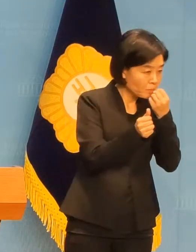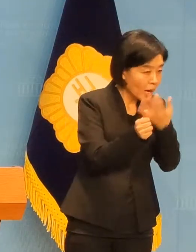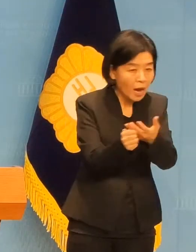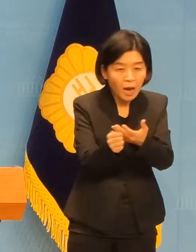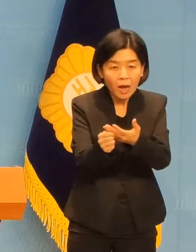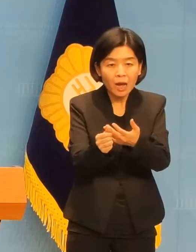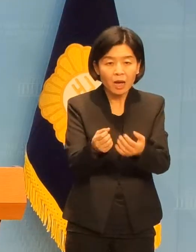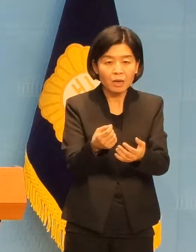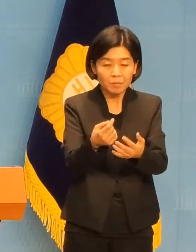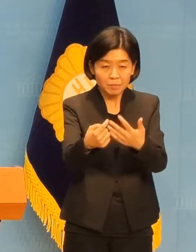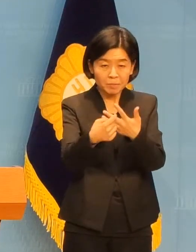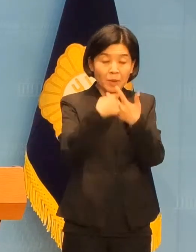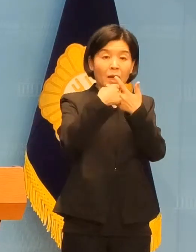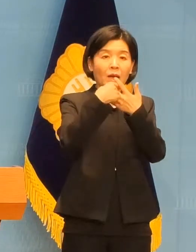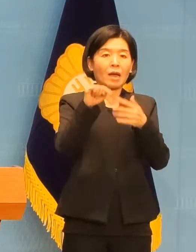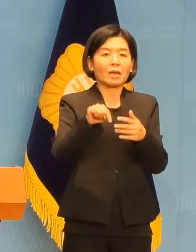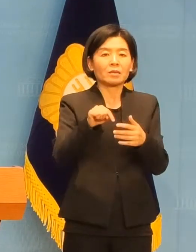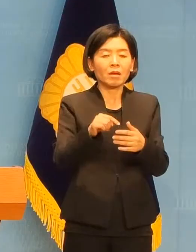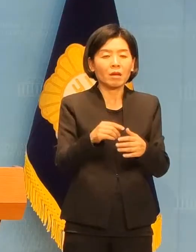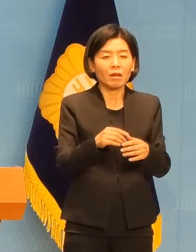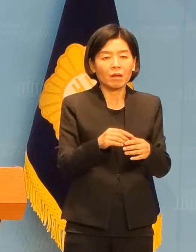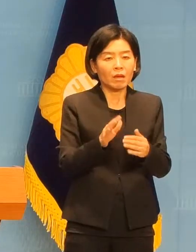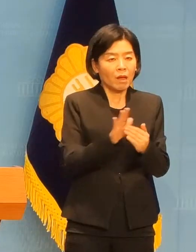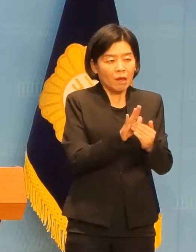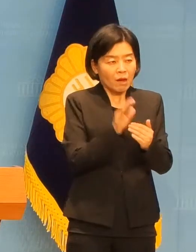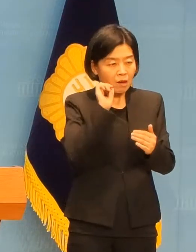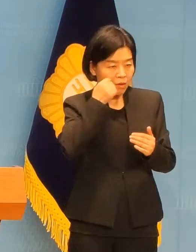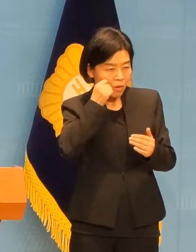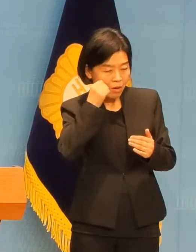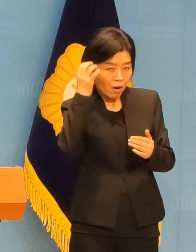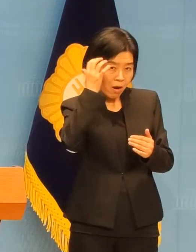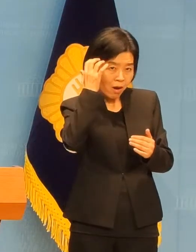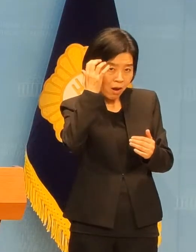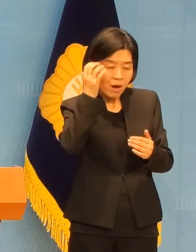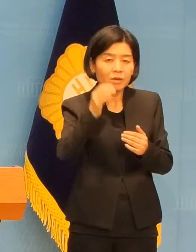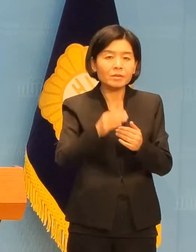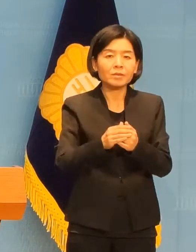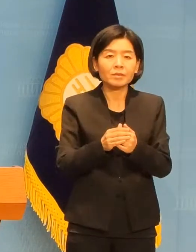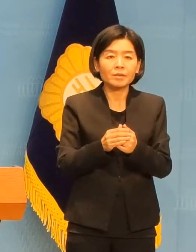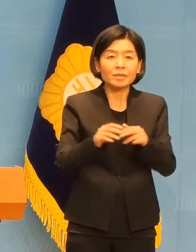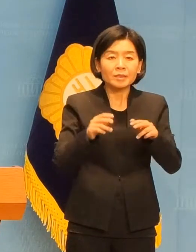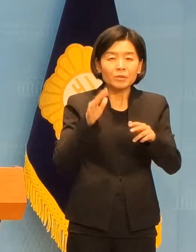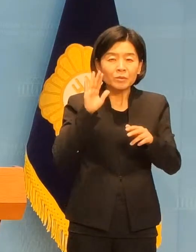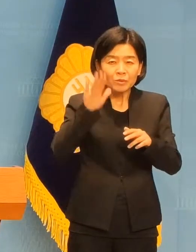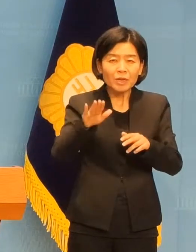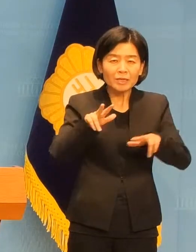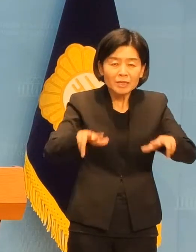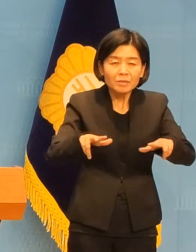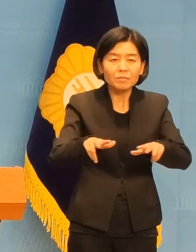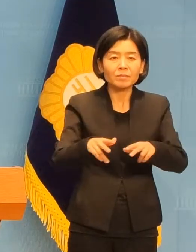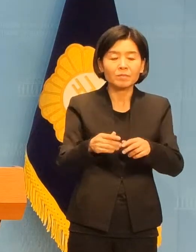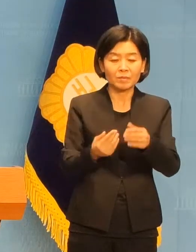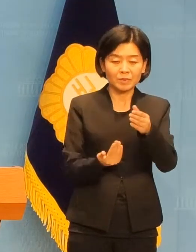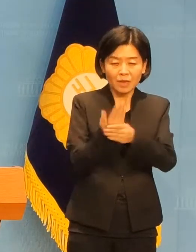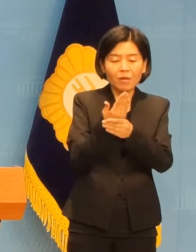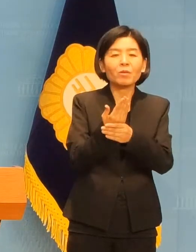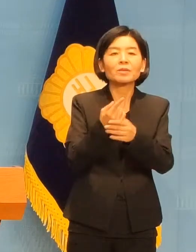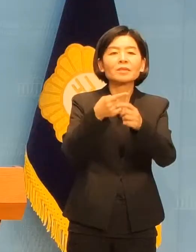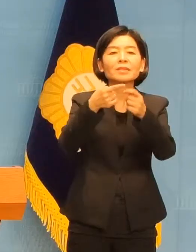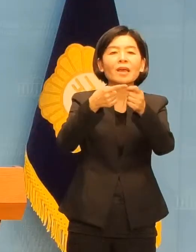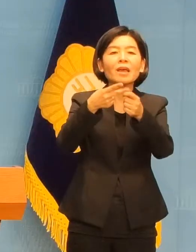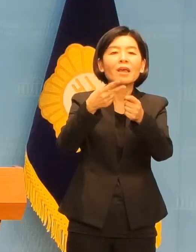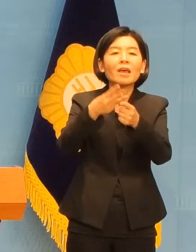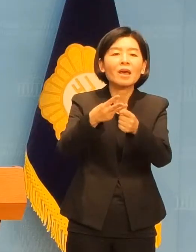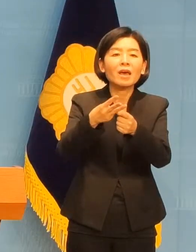사실이 드러나고 더 이상 발뺌하는 것이 불가능해지자 면피성으로 뒤늦게 3건의 사고를 시인한